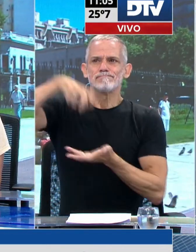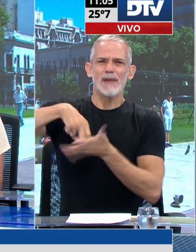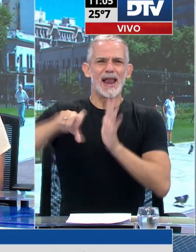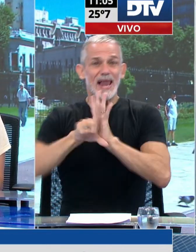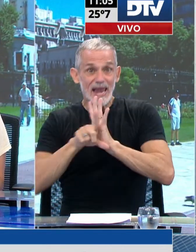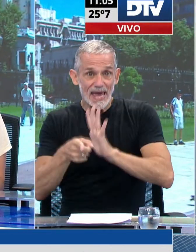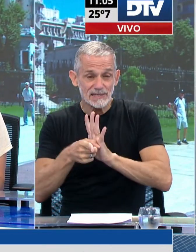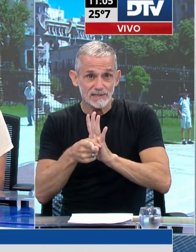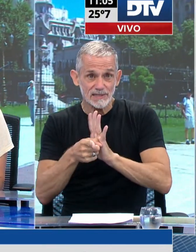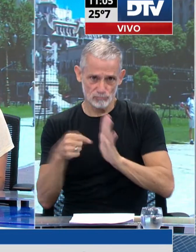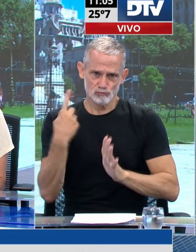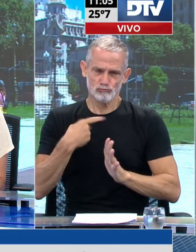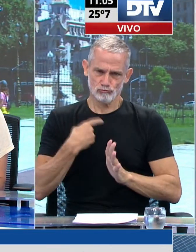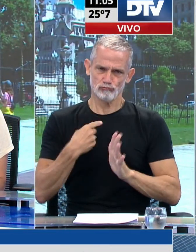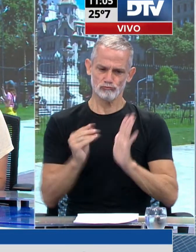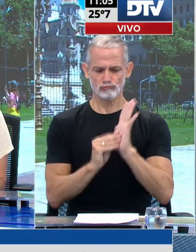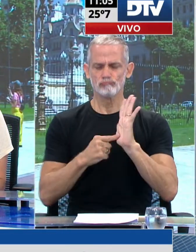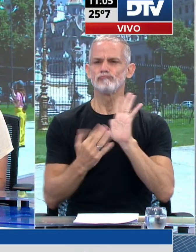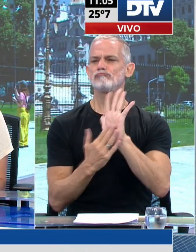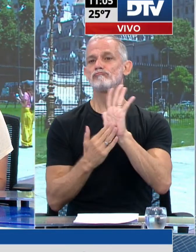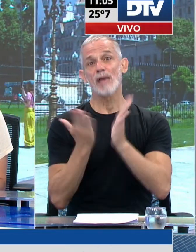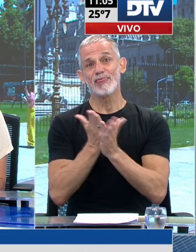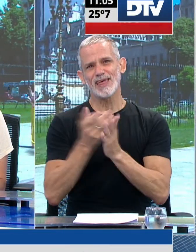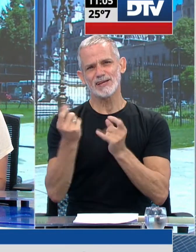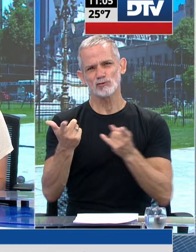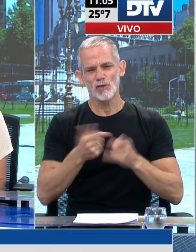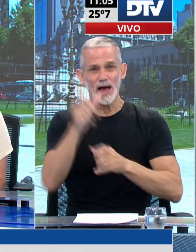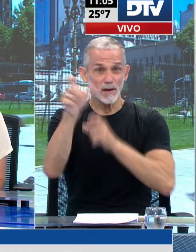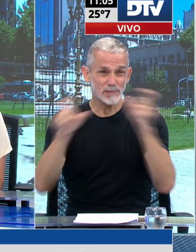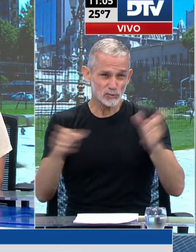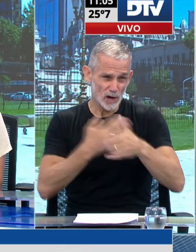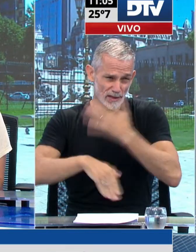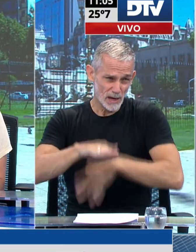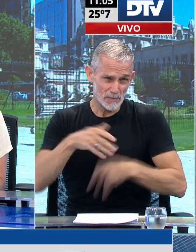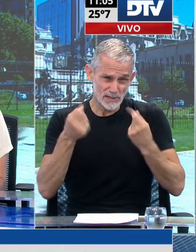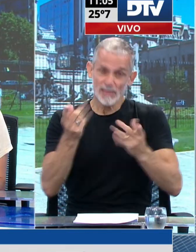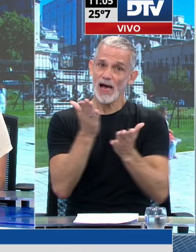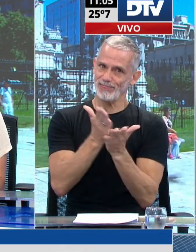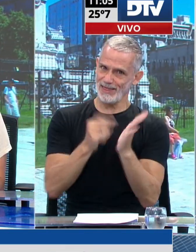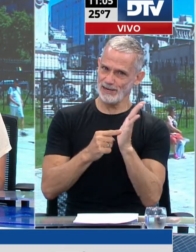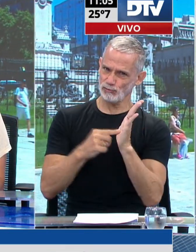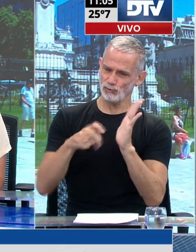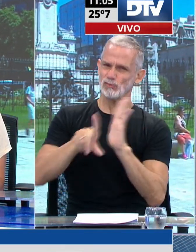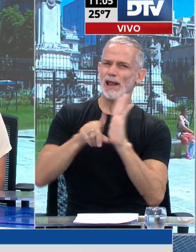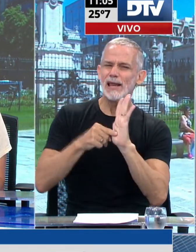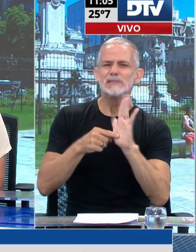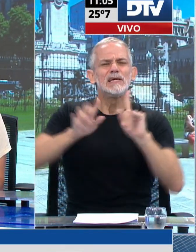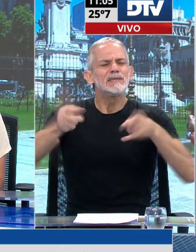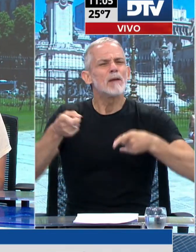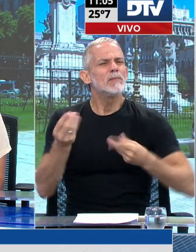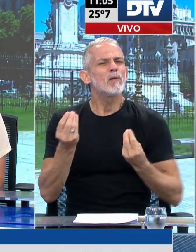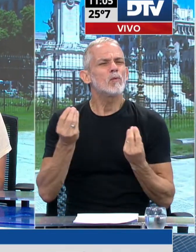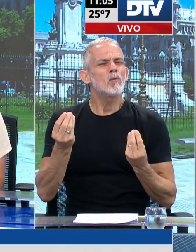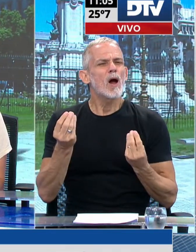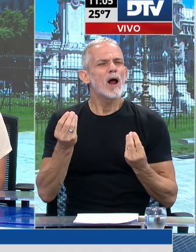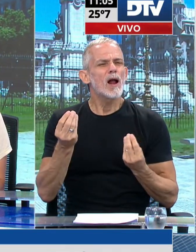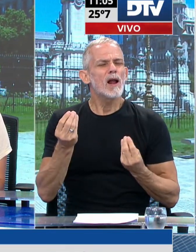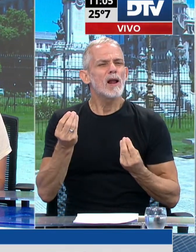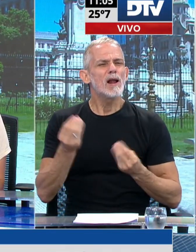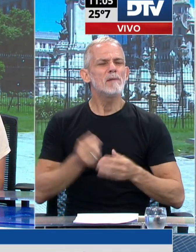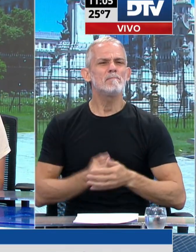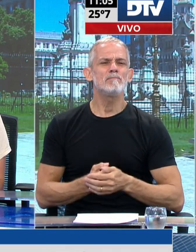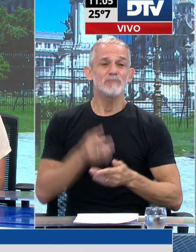legislación, que eso garantice derechos para las personas con discapacidad, y también desde el lugar de